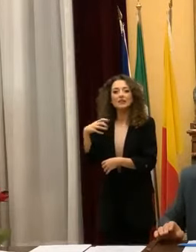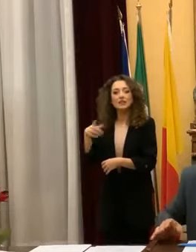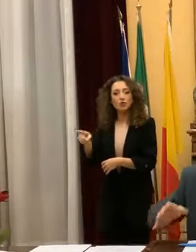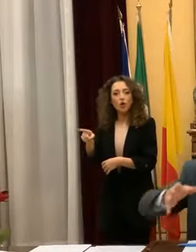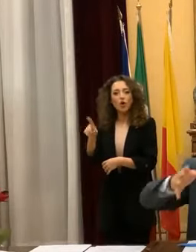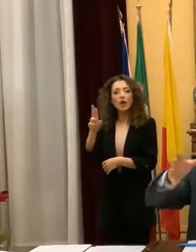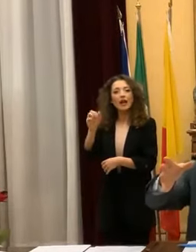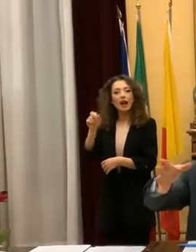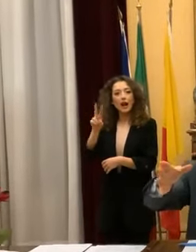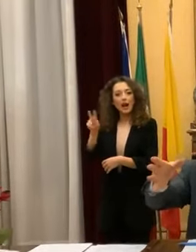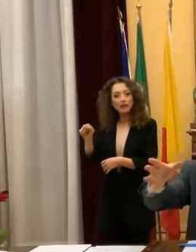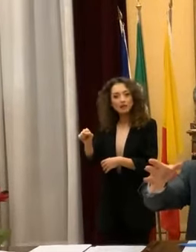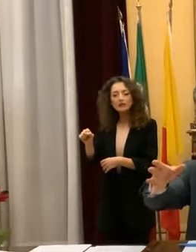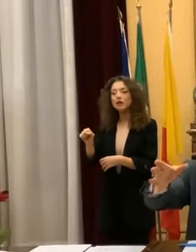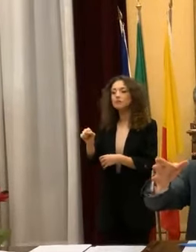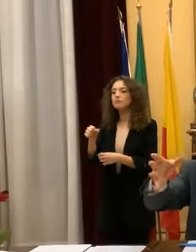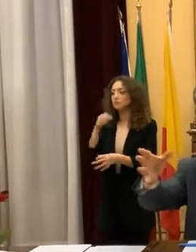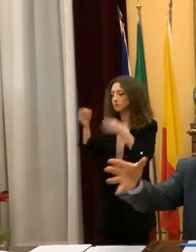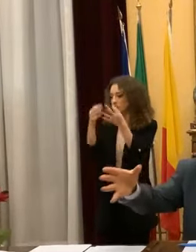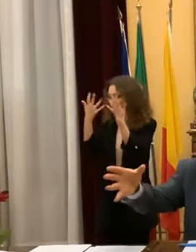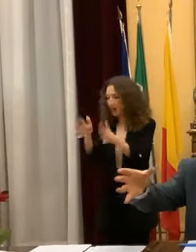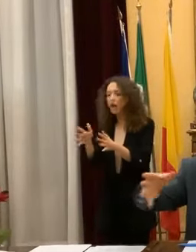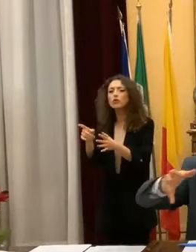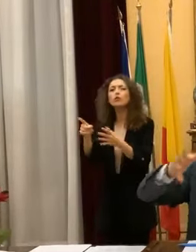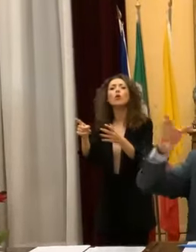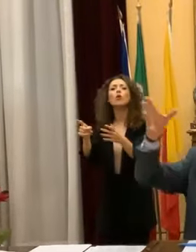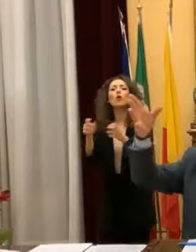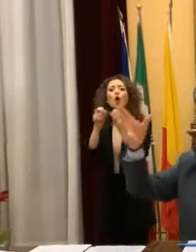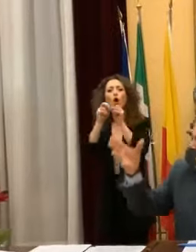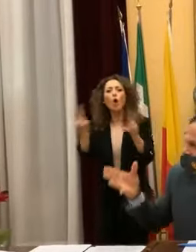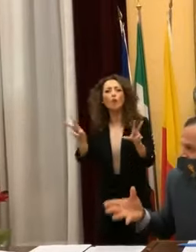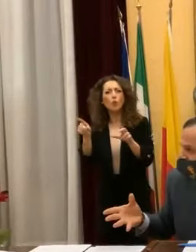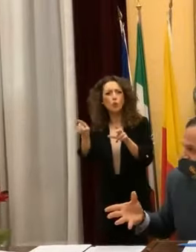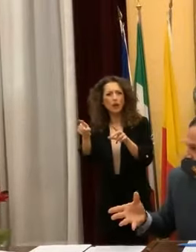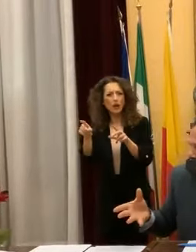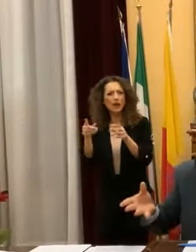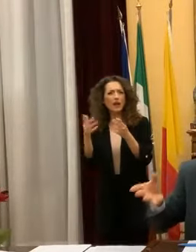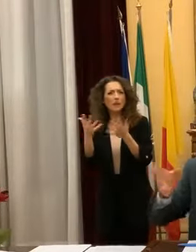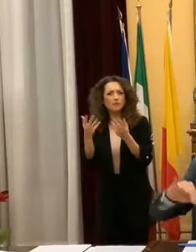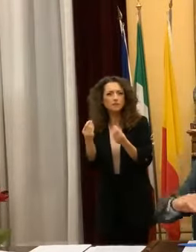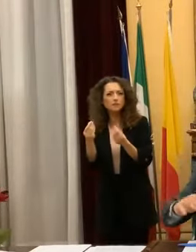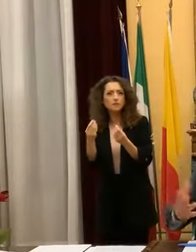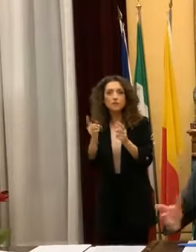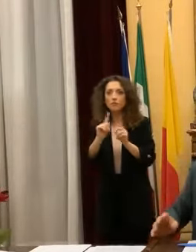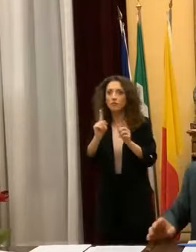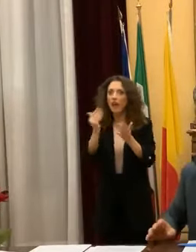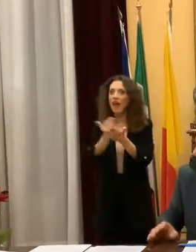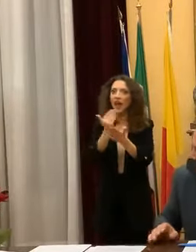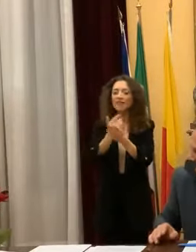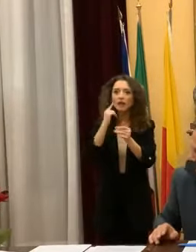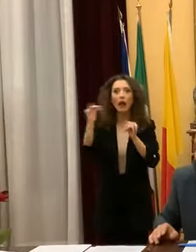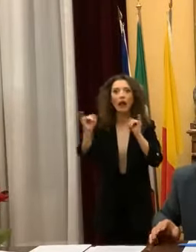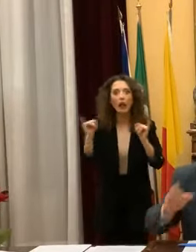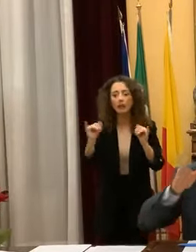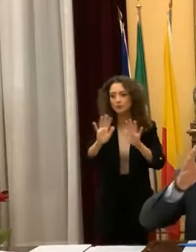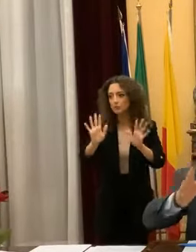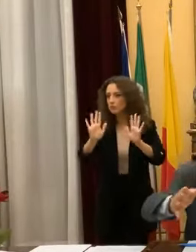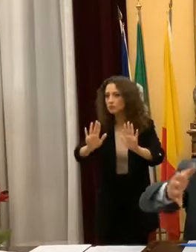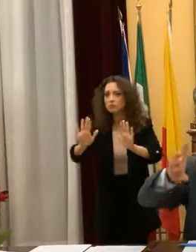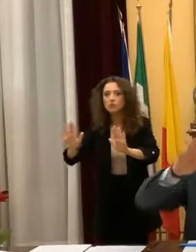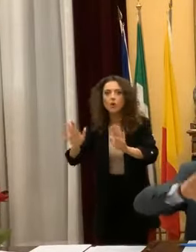ovviamente, parlando che, e facendo riferimento ad allarmismo non supportato da dati reali. Meno